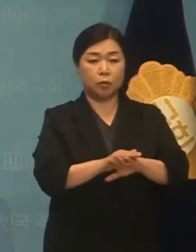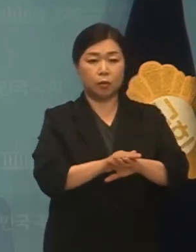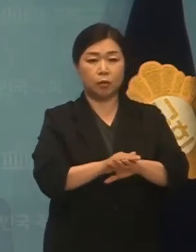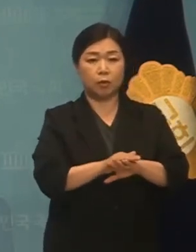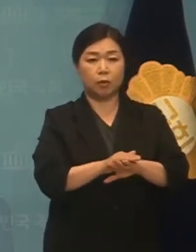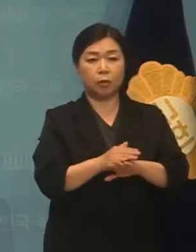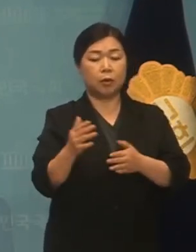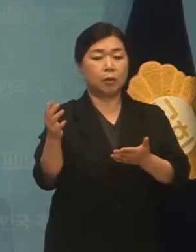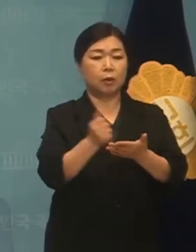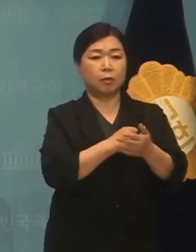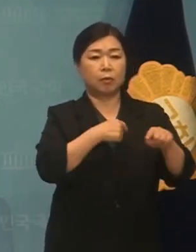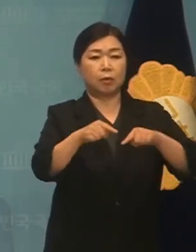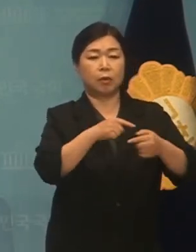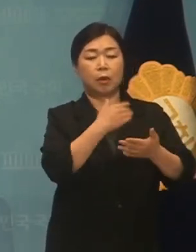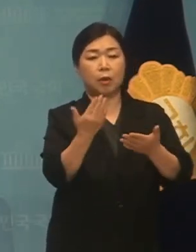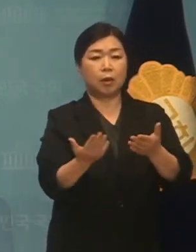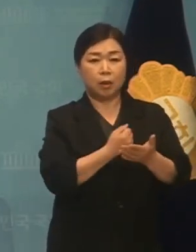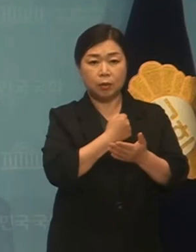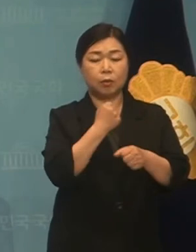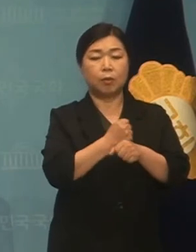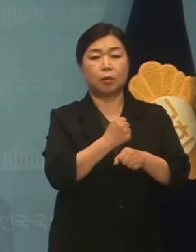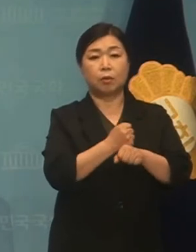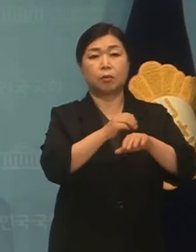정당으로 거듭태어나야 합니다.